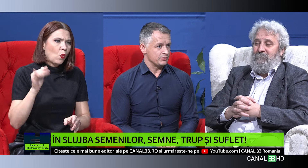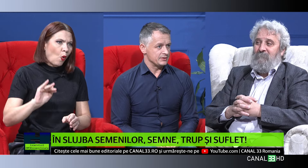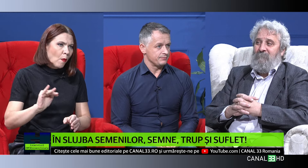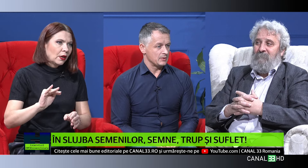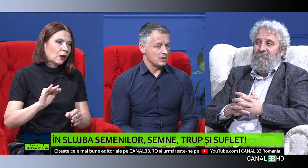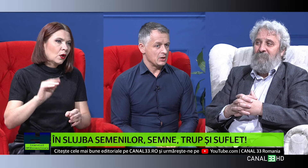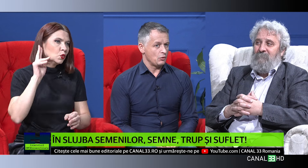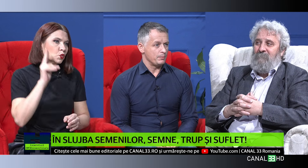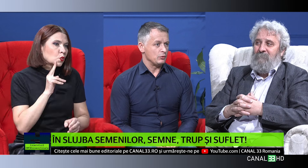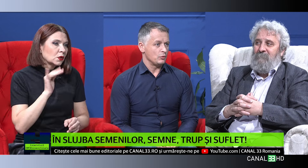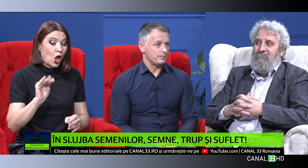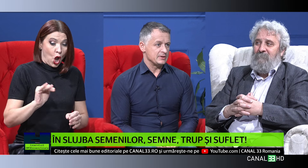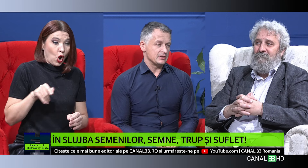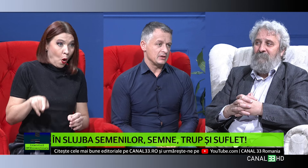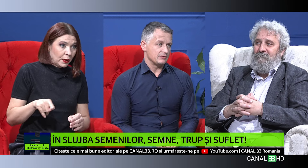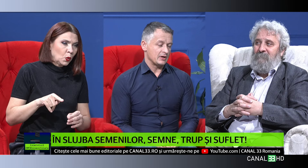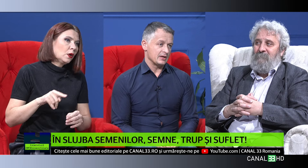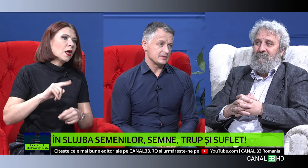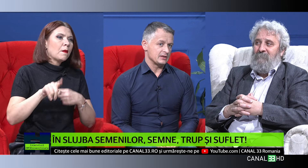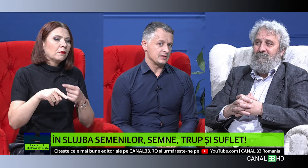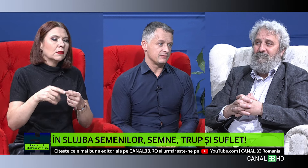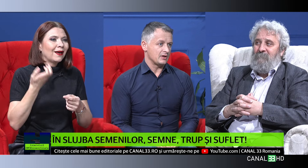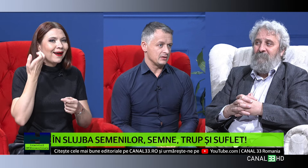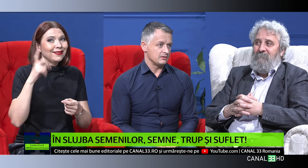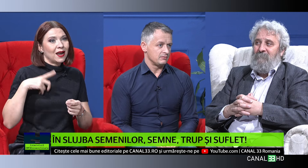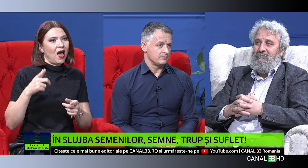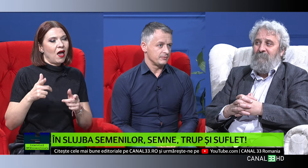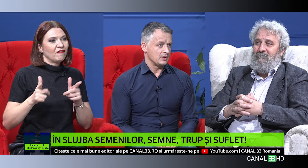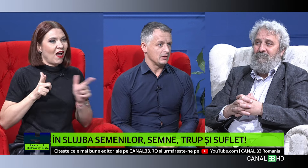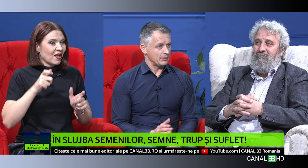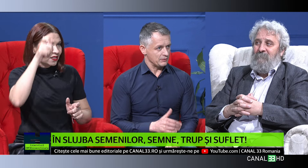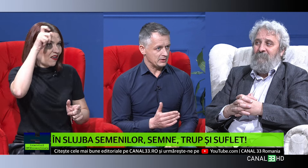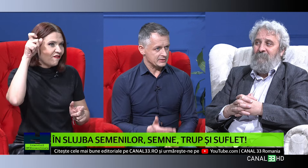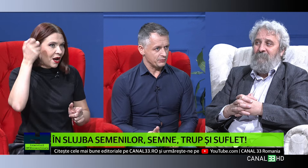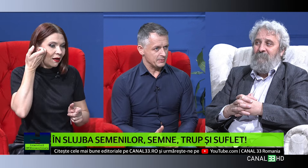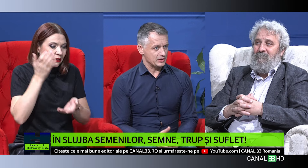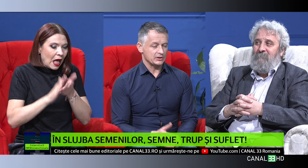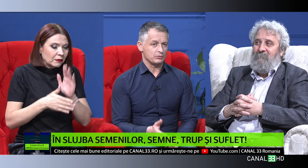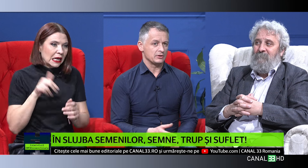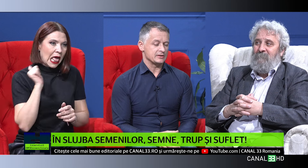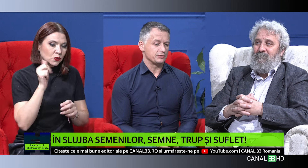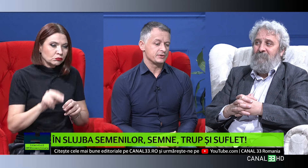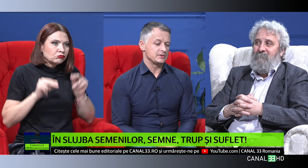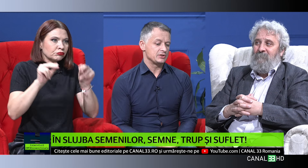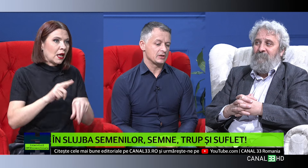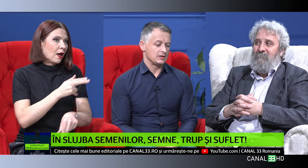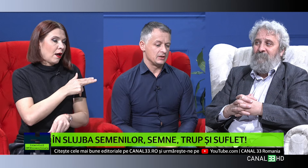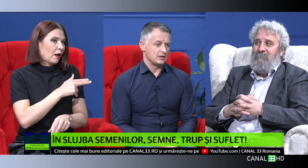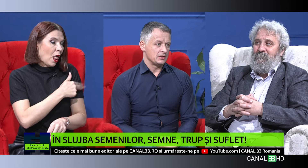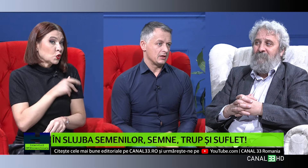auz. Copilul peste vacanța de vară, când a absolvit clasa 11 și a trecut în clasa 12-a, a